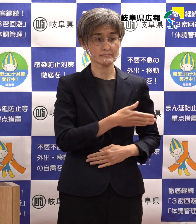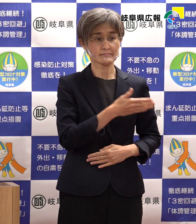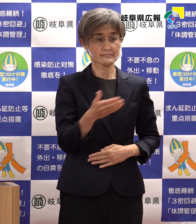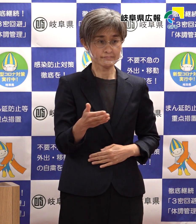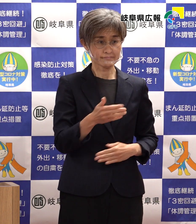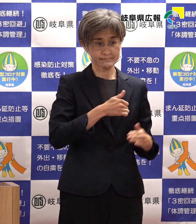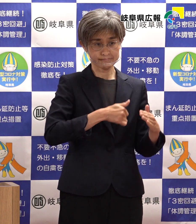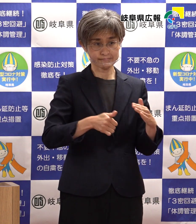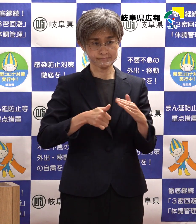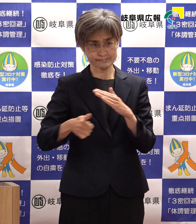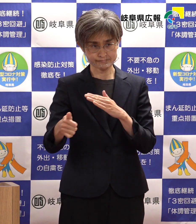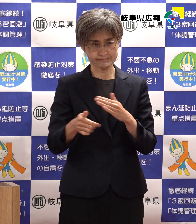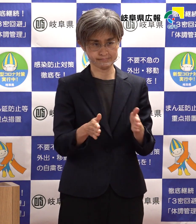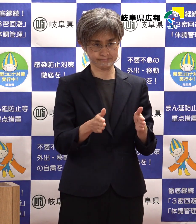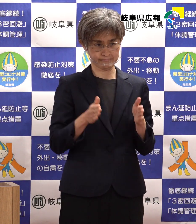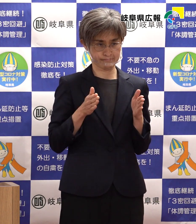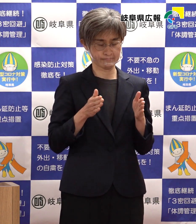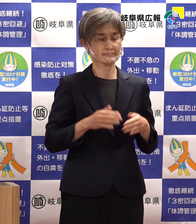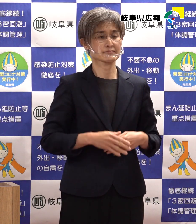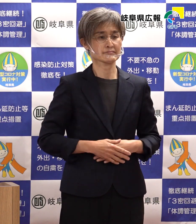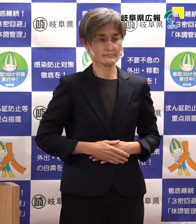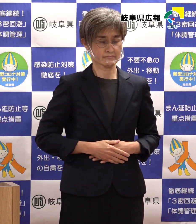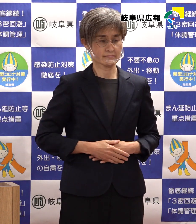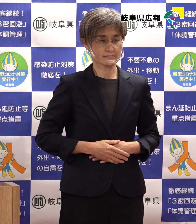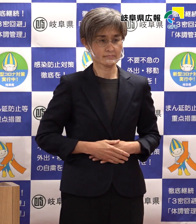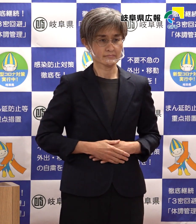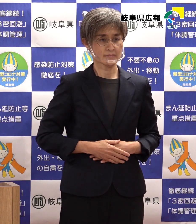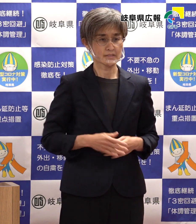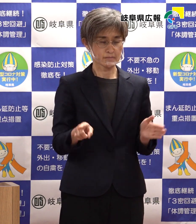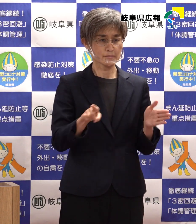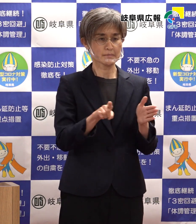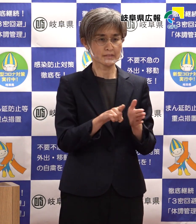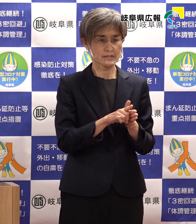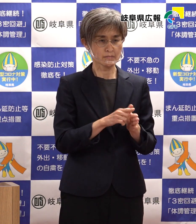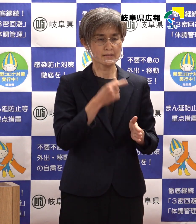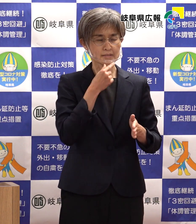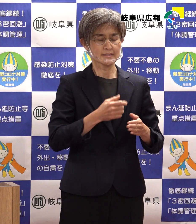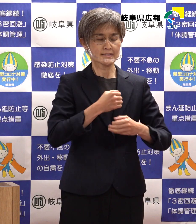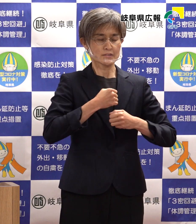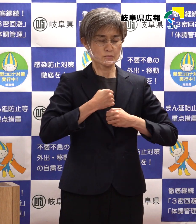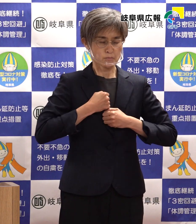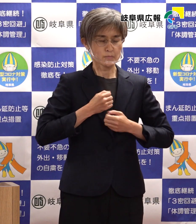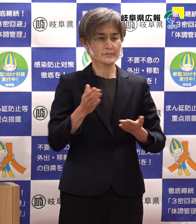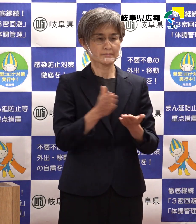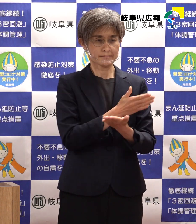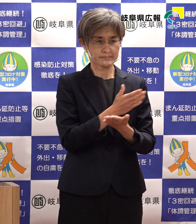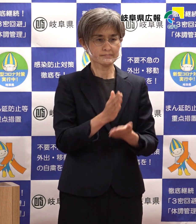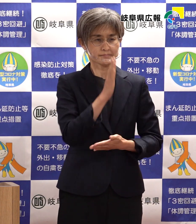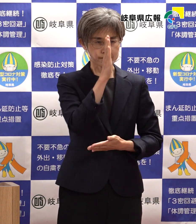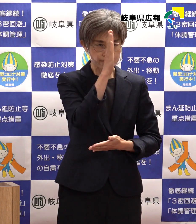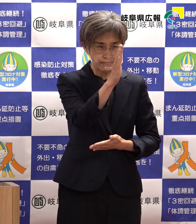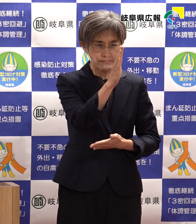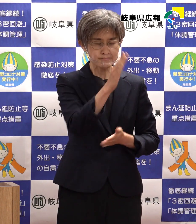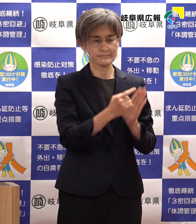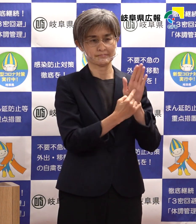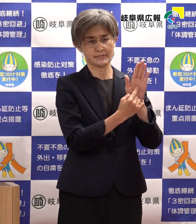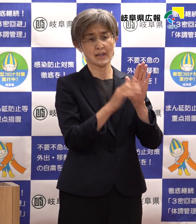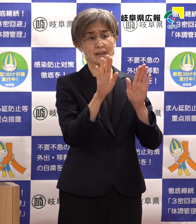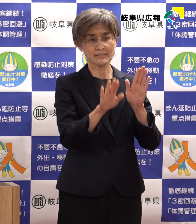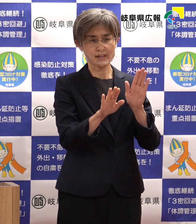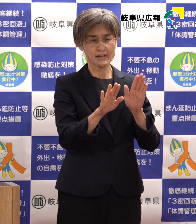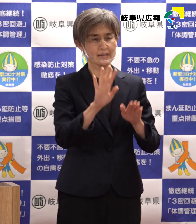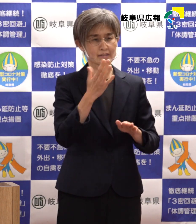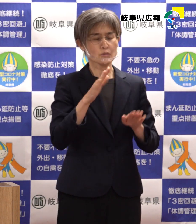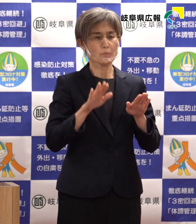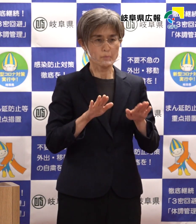して、まあ、これまでは慎重に判断をしていただきたいという言い方をしておりましたが、今回は端的に不要不急の外出移動の